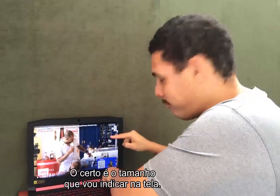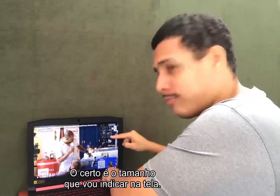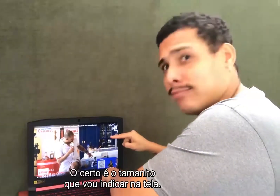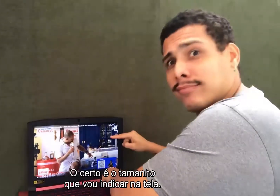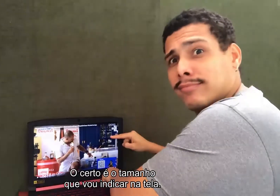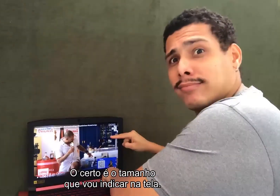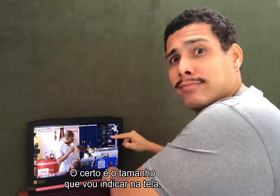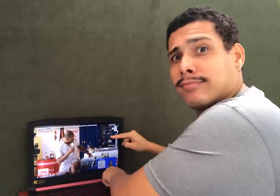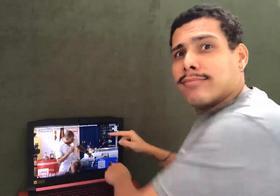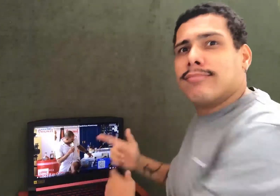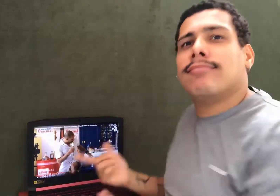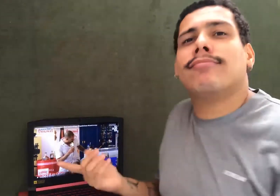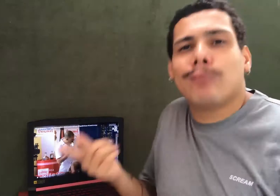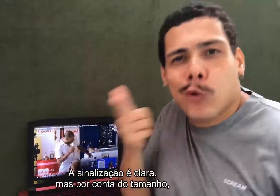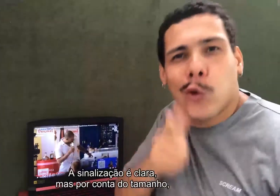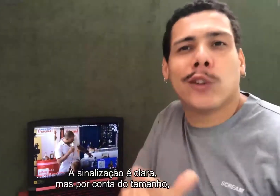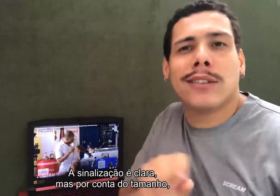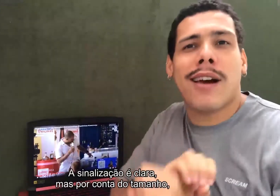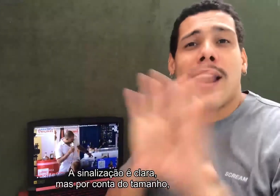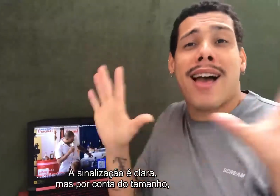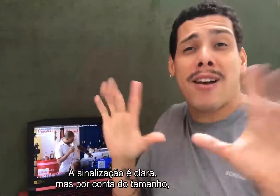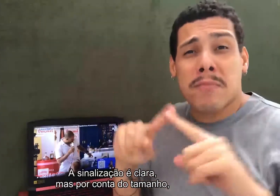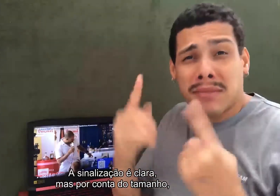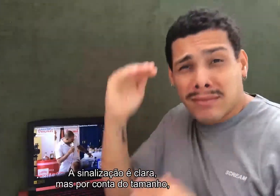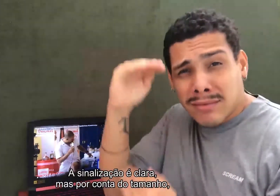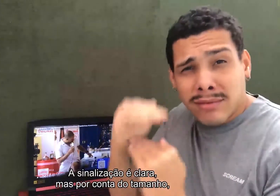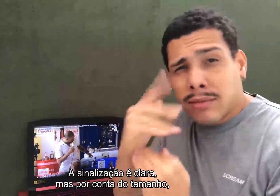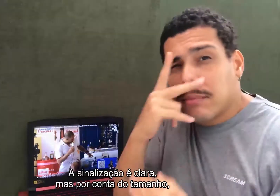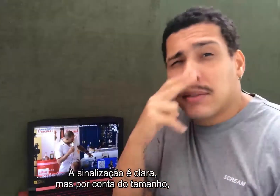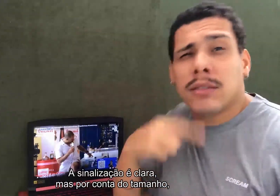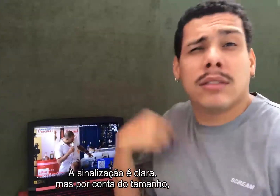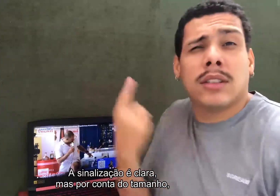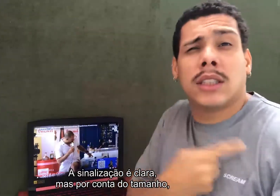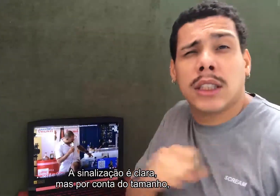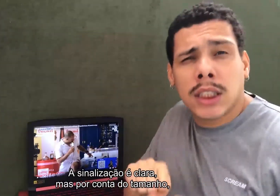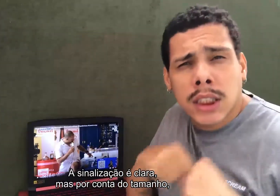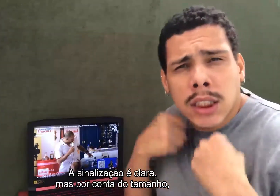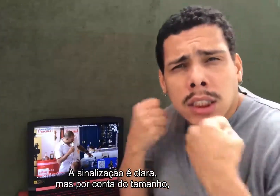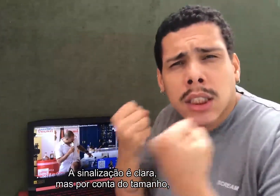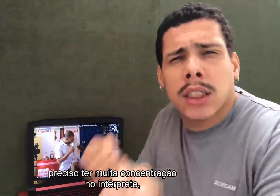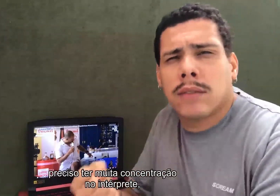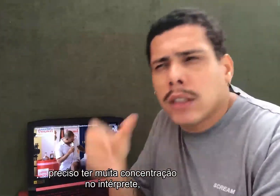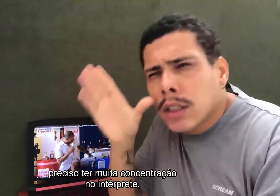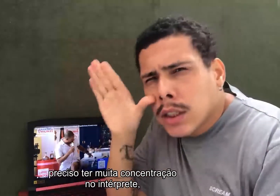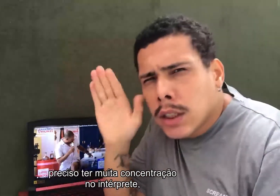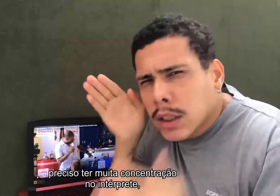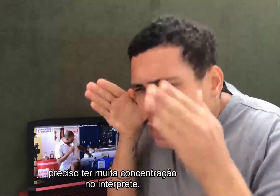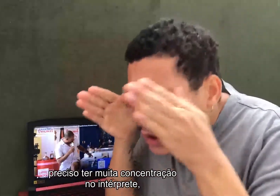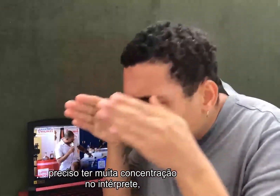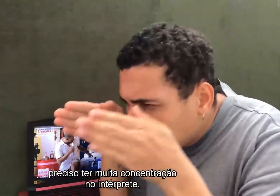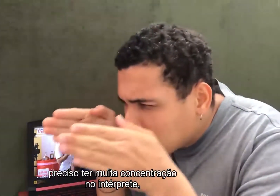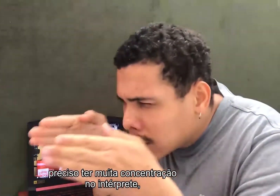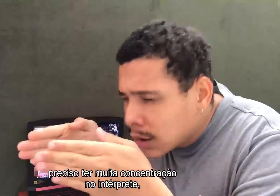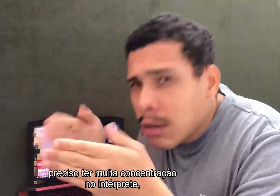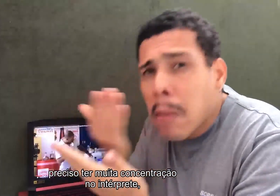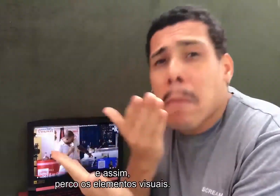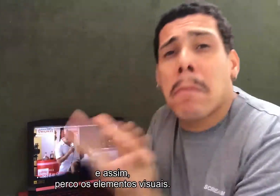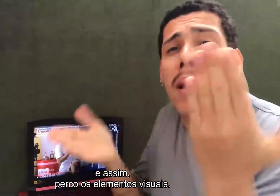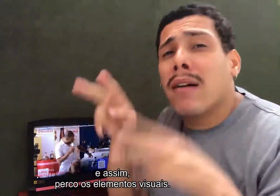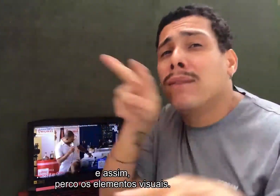tela. A sinalização é clara, mas por conta do tamanho, preciso ter muita concentração no intérprete e